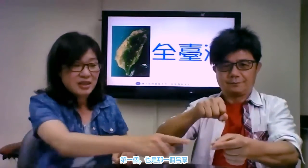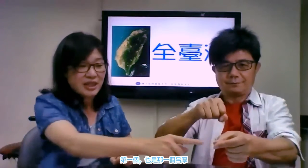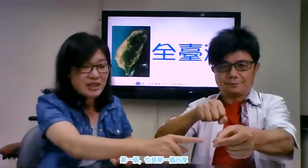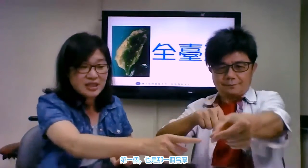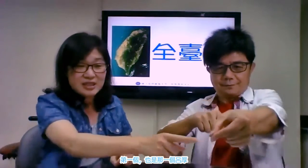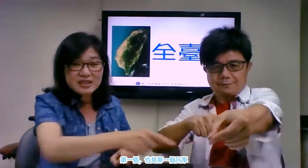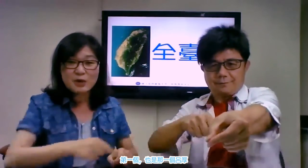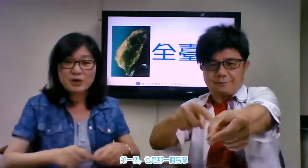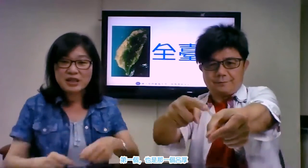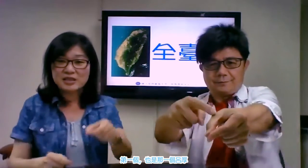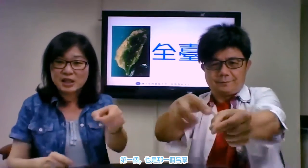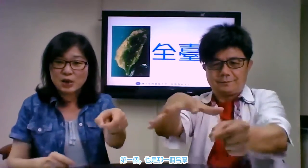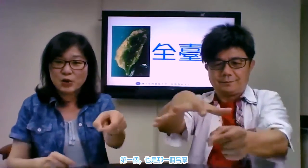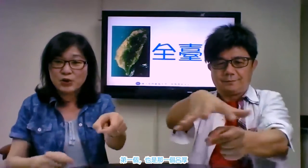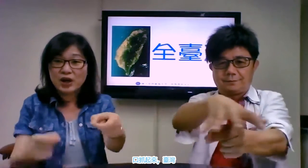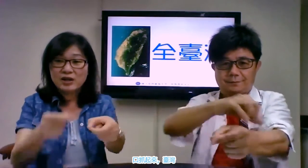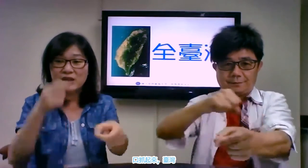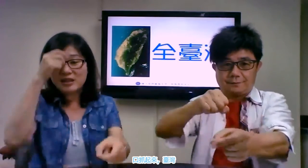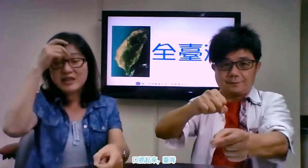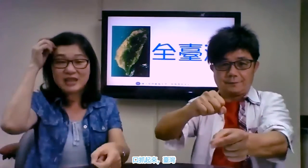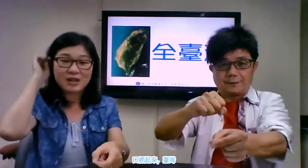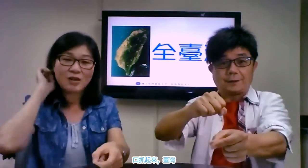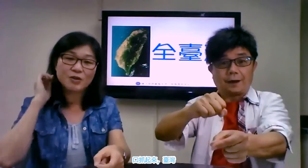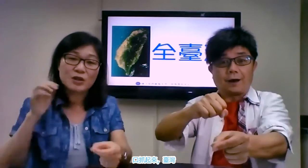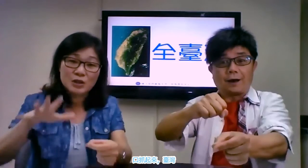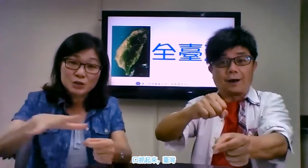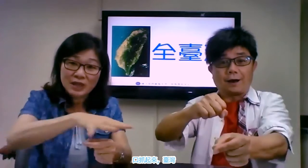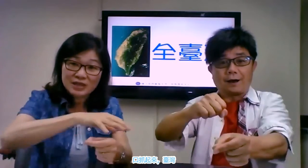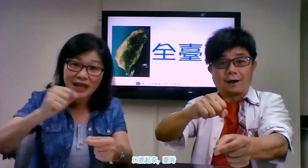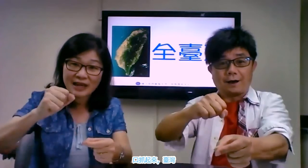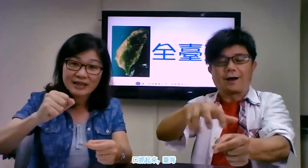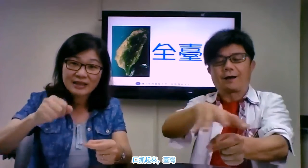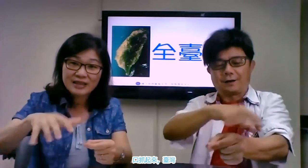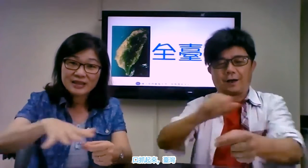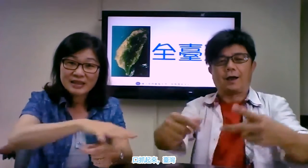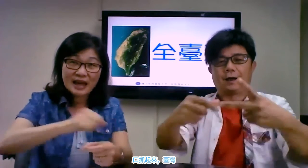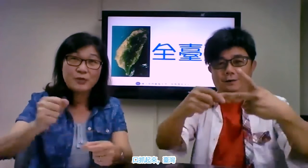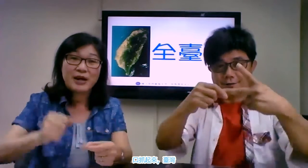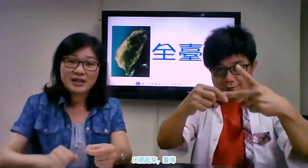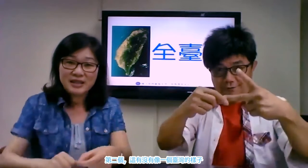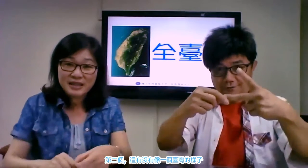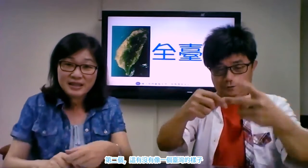一个小，也是那个铝哈，捏一个口，抓起来，台湾。第二